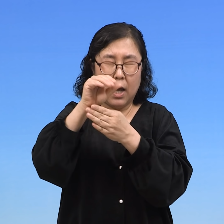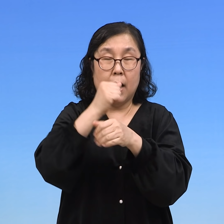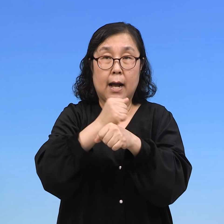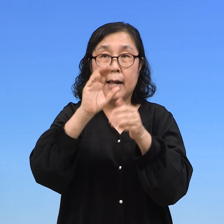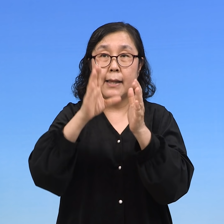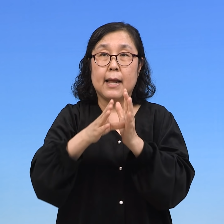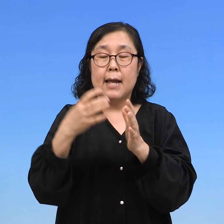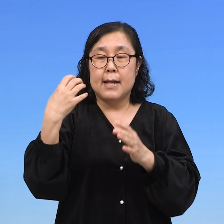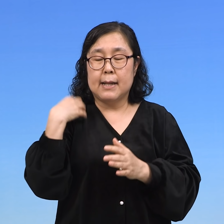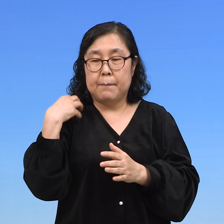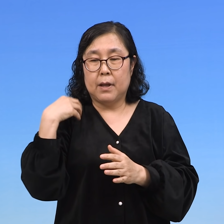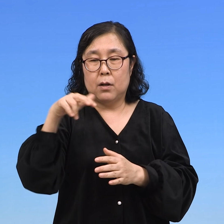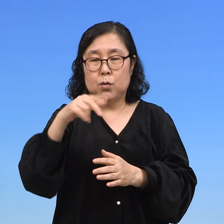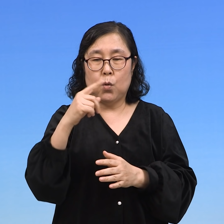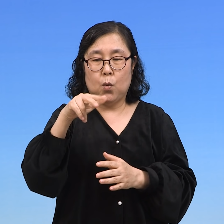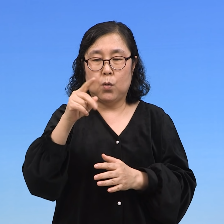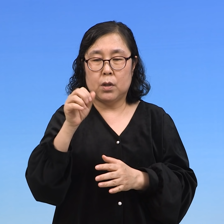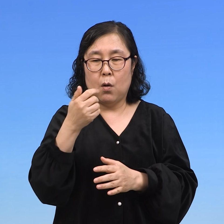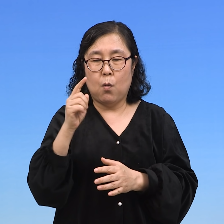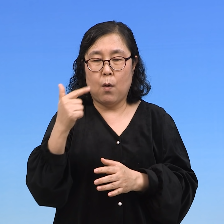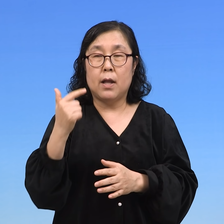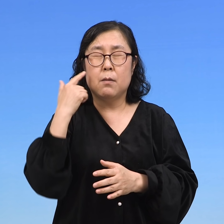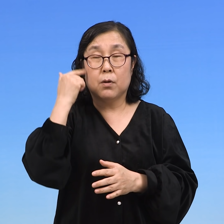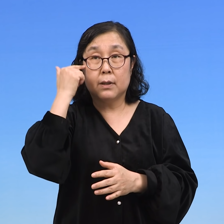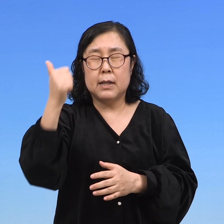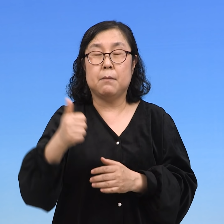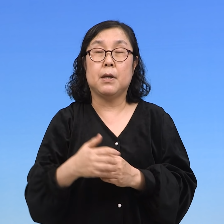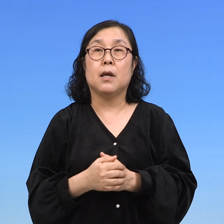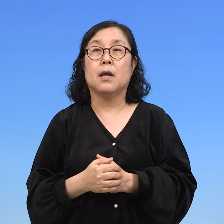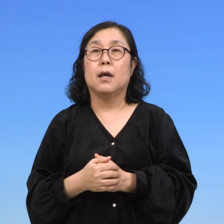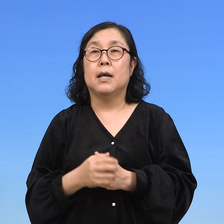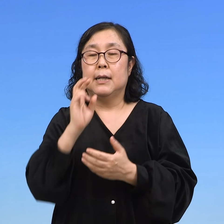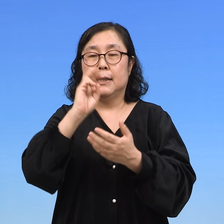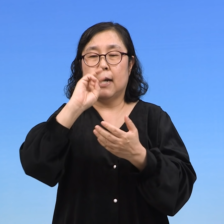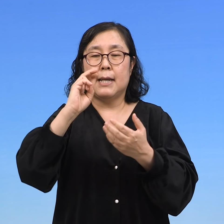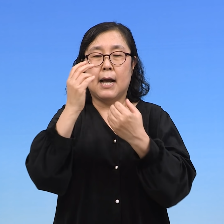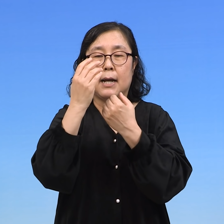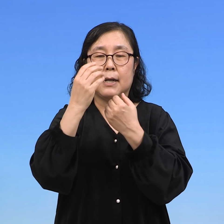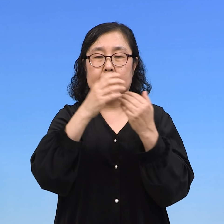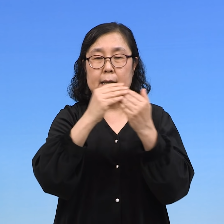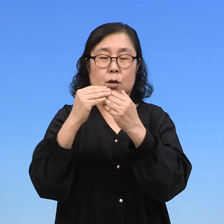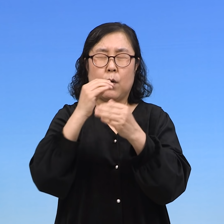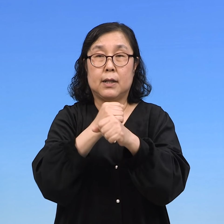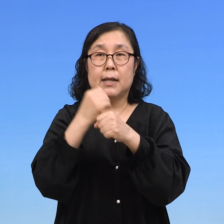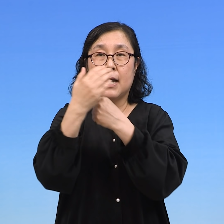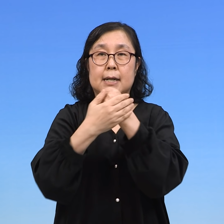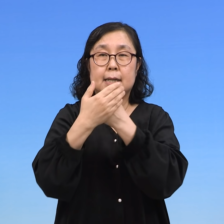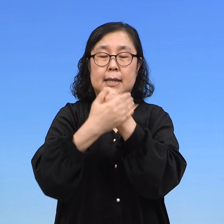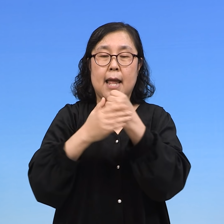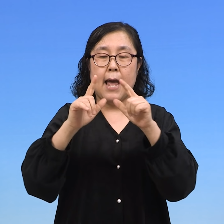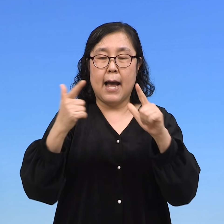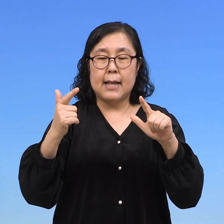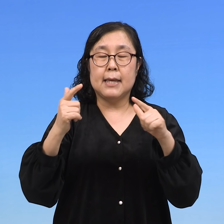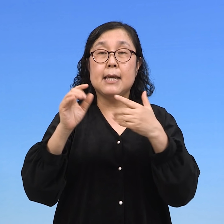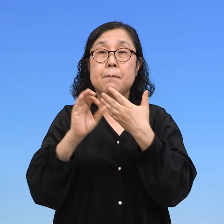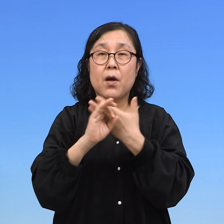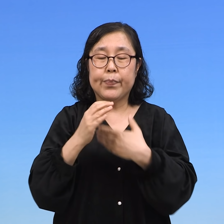담당하는 조정한 목사님이 찬양 인도를 하는데 은혜 아니면